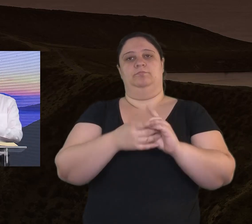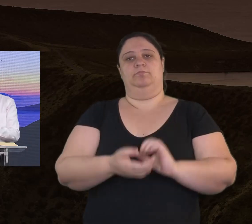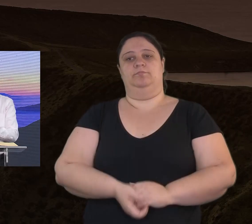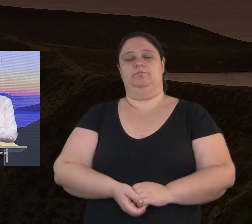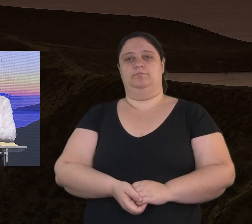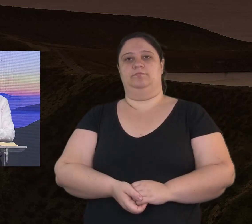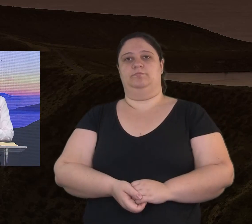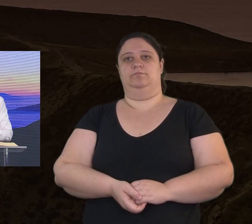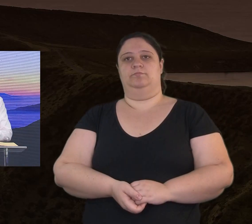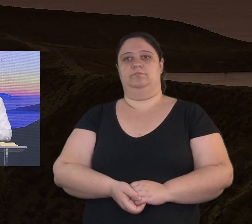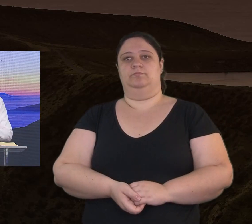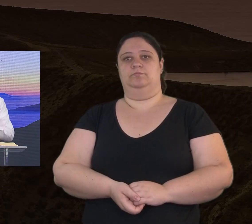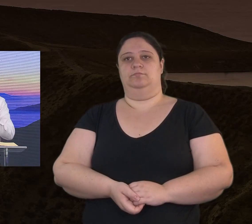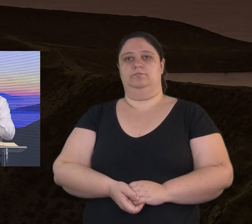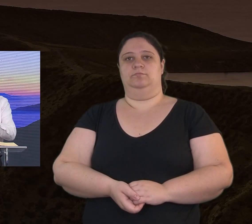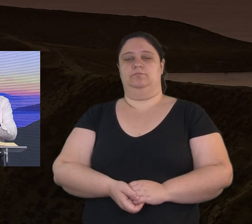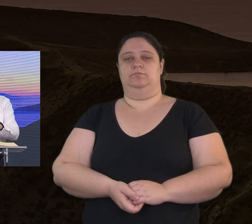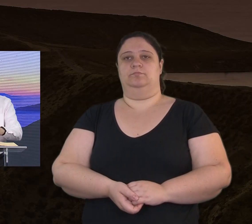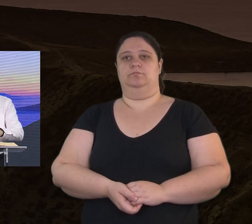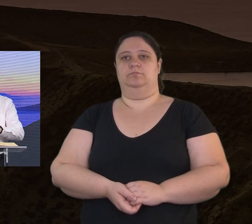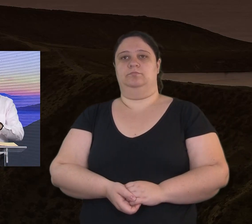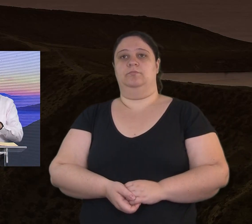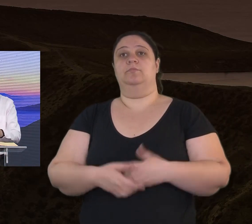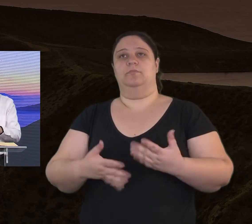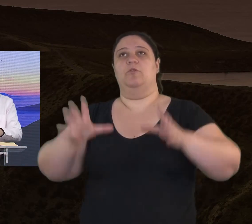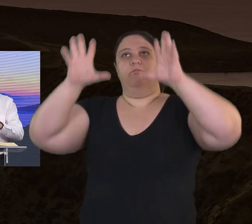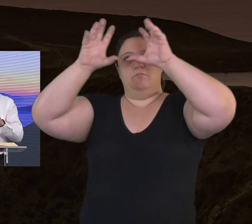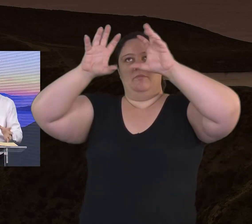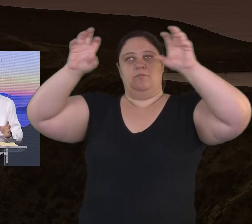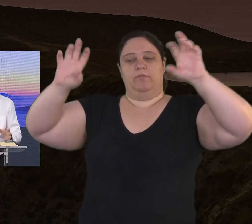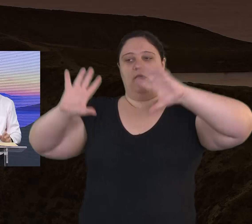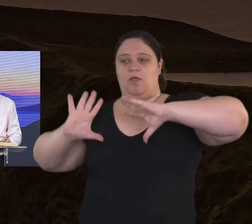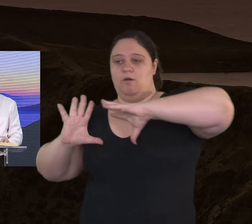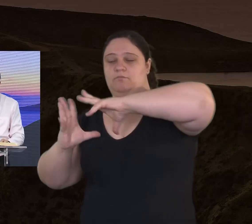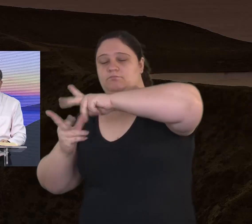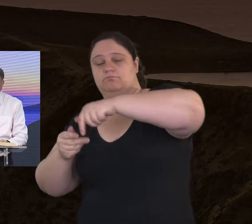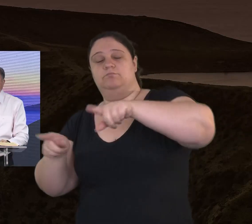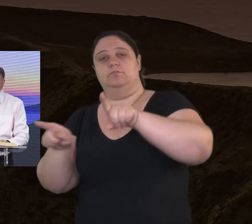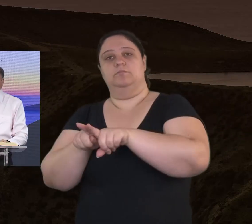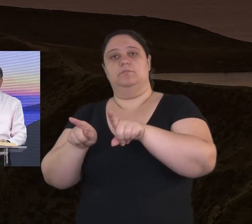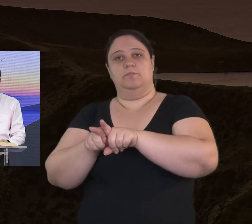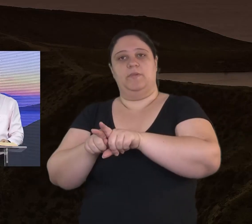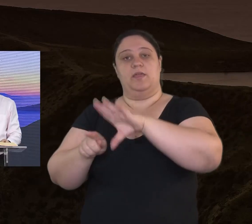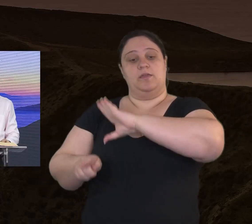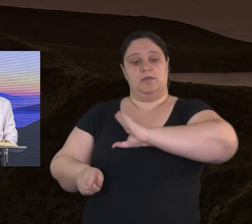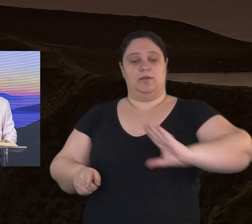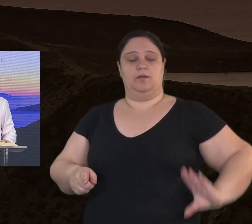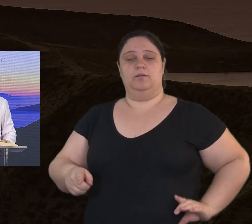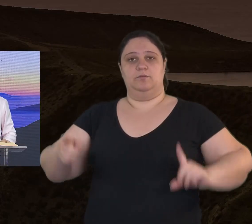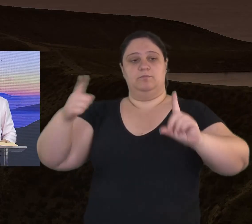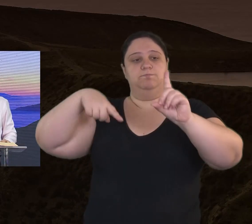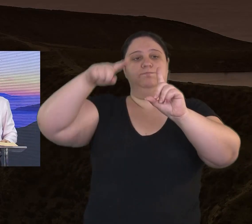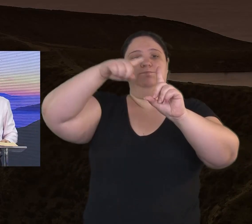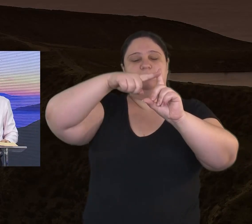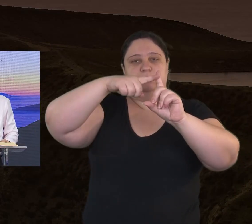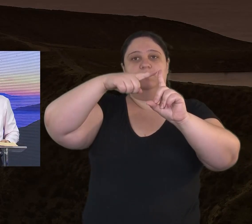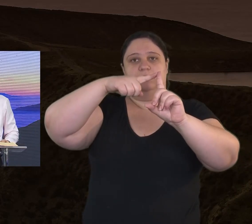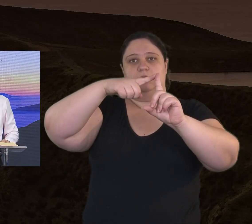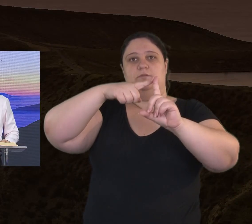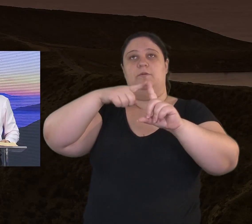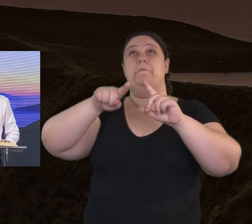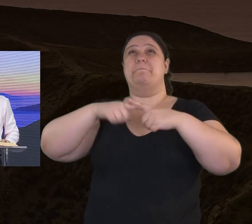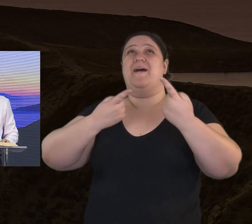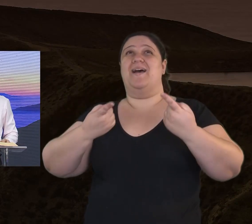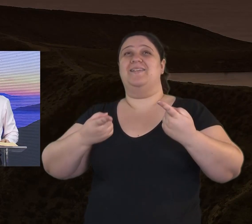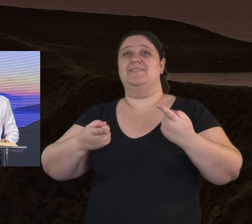criada, conectada em Cristo, tá? Tanto no céu como na terra. Mas quando Lúcifer